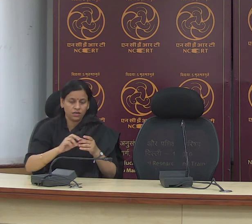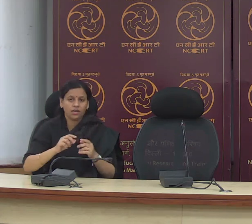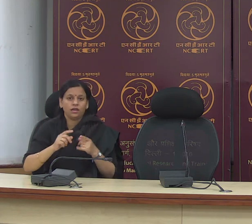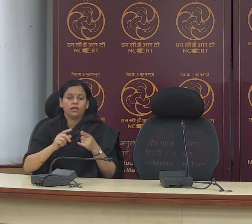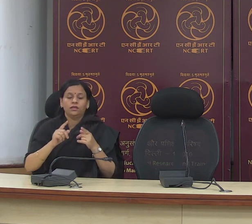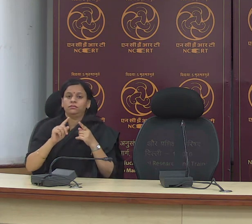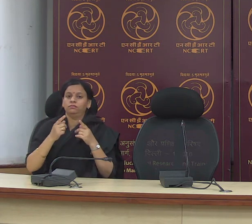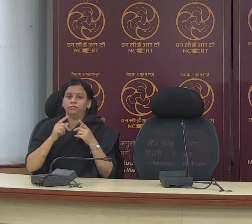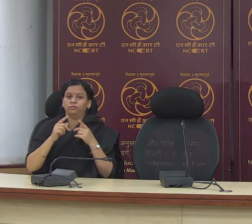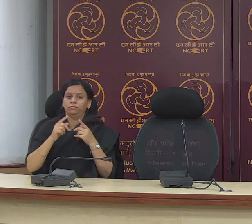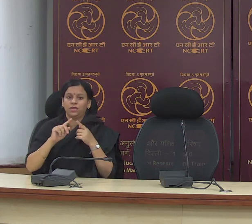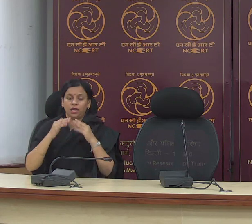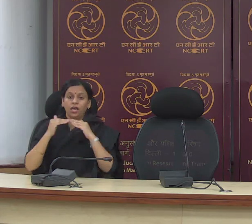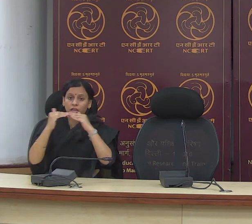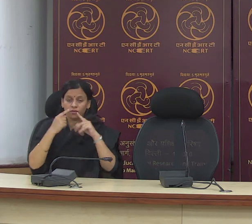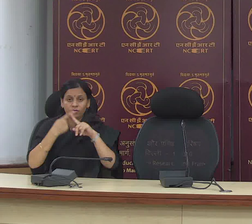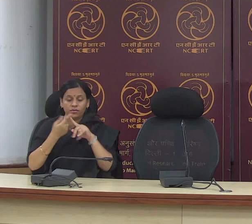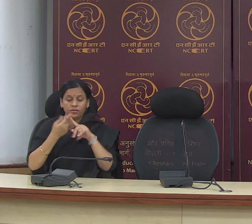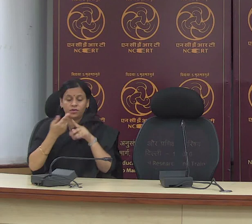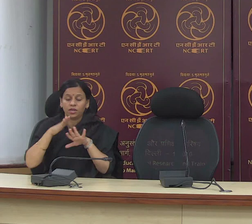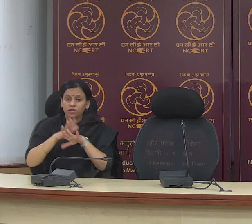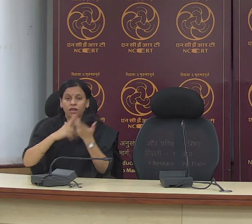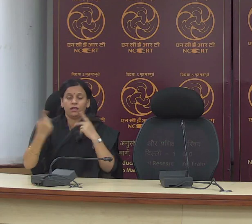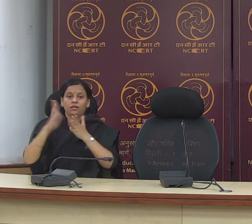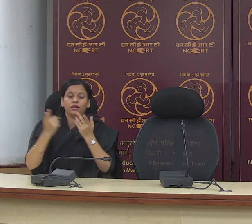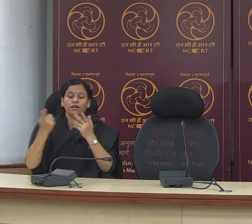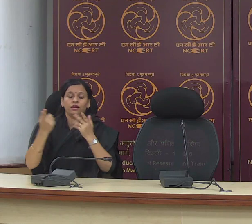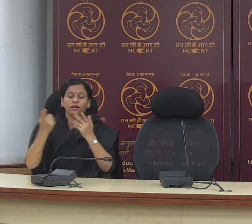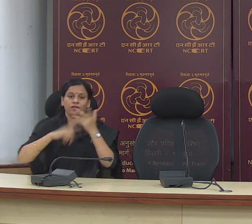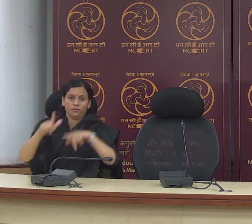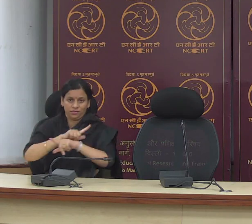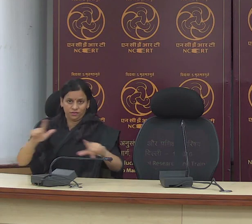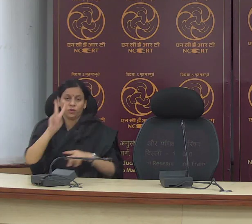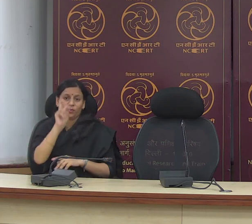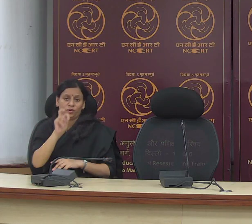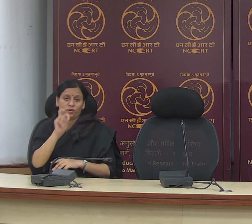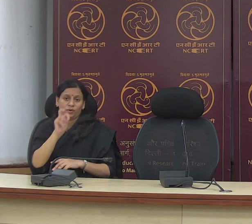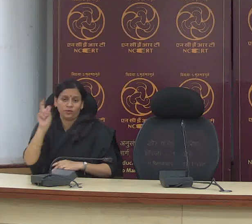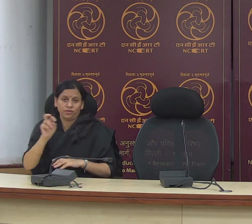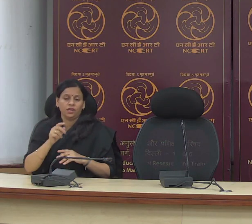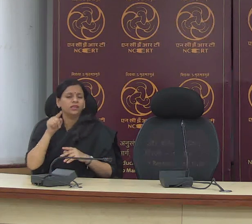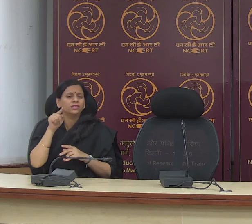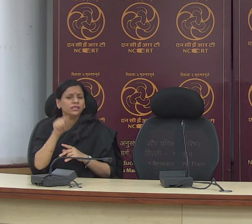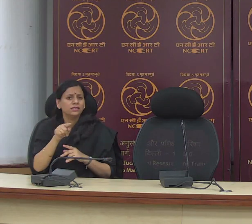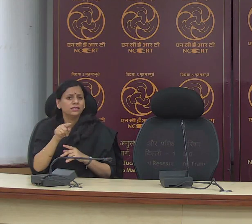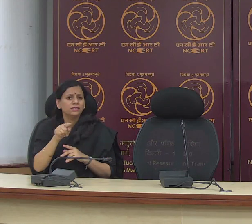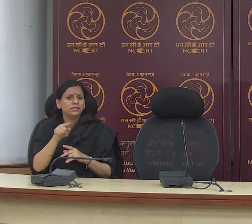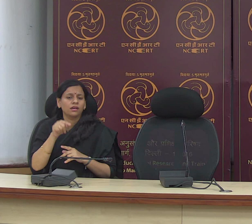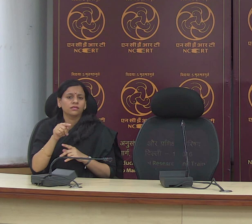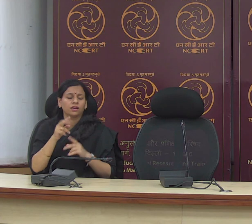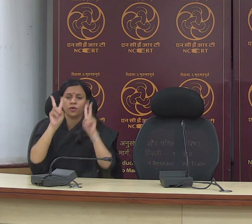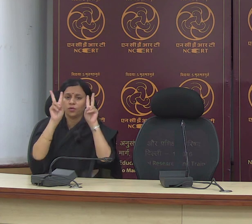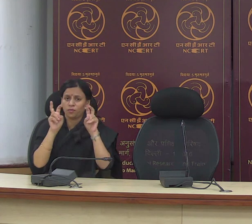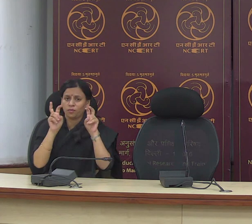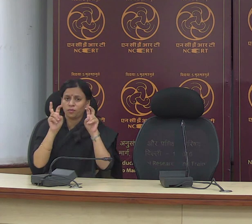एंड इंक्लूसिव एजुकेशन फॉर ऑल इंडियन साइन लैंग्वेज इम्प्लीमेंटेशन ऑफ NEP 2020। तो ये हमारा आज का खास विषय